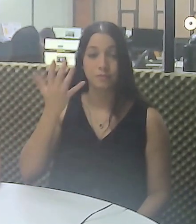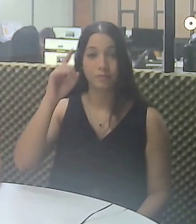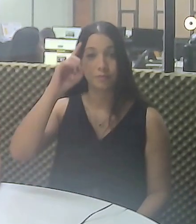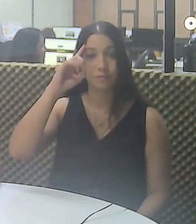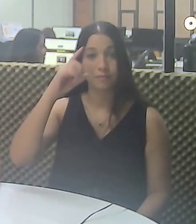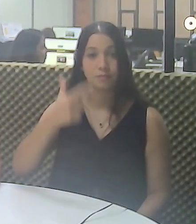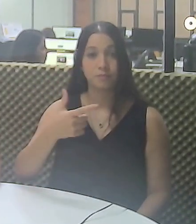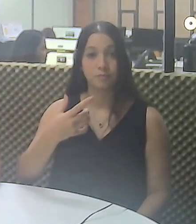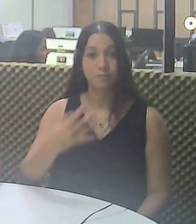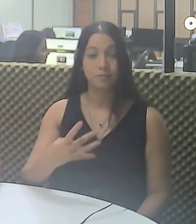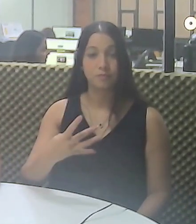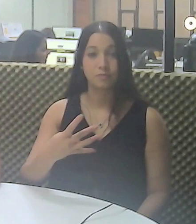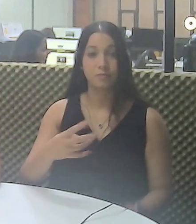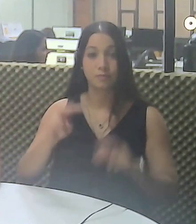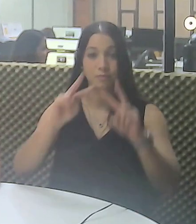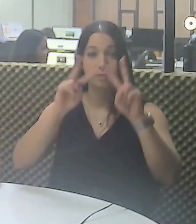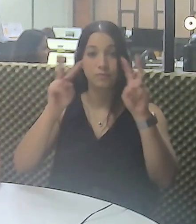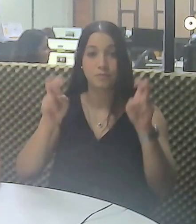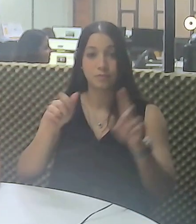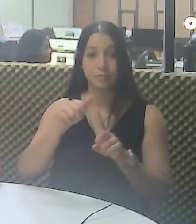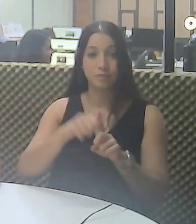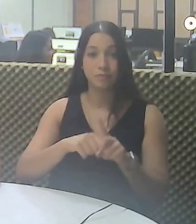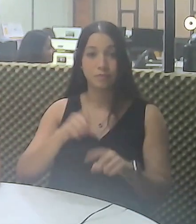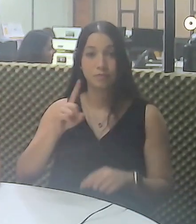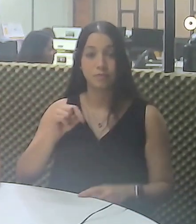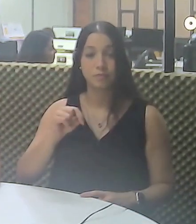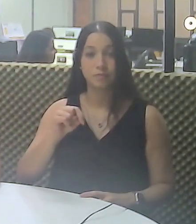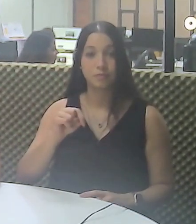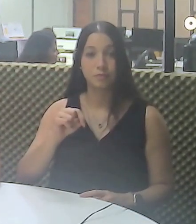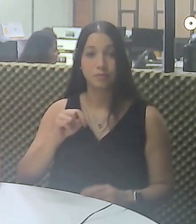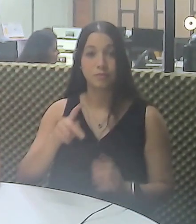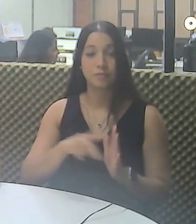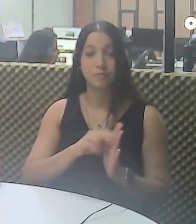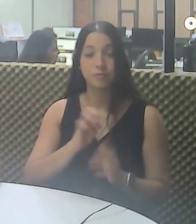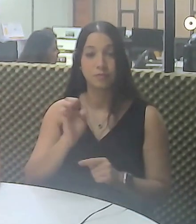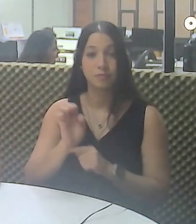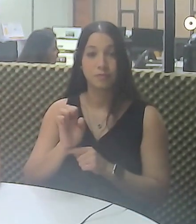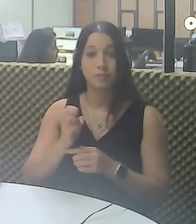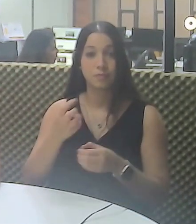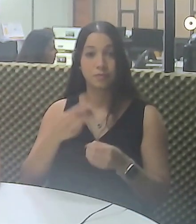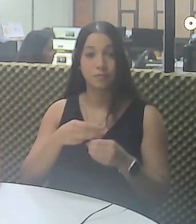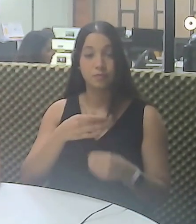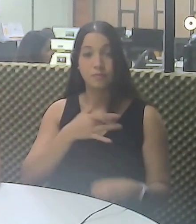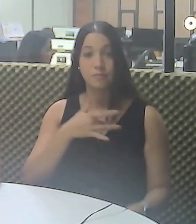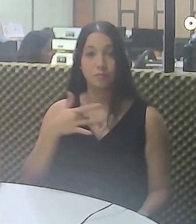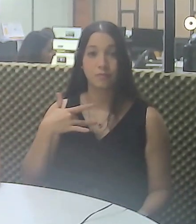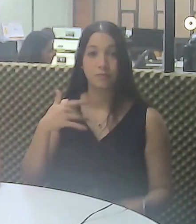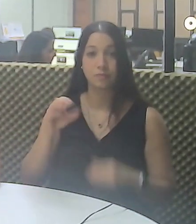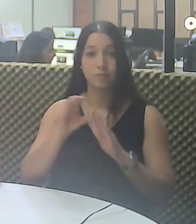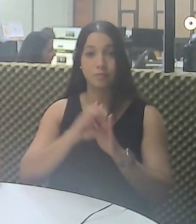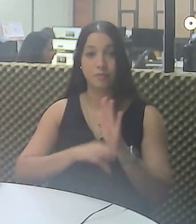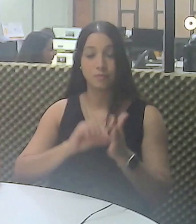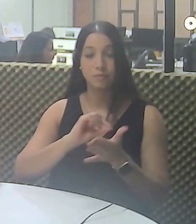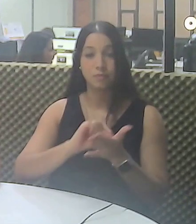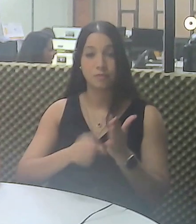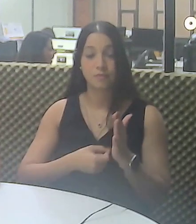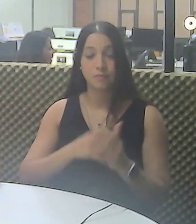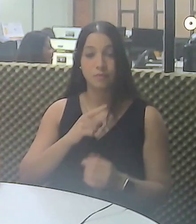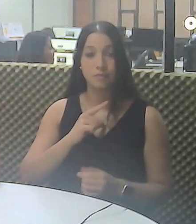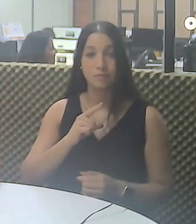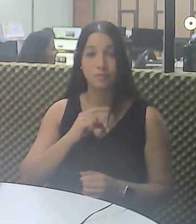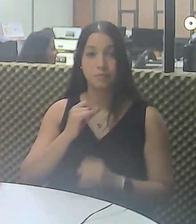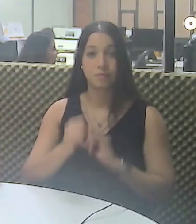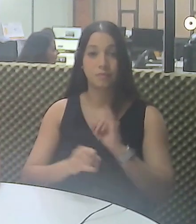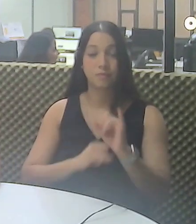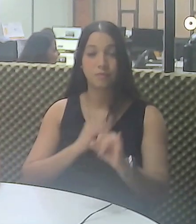dia 24. O tema deste mês são os códigos estadual e municipal de saúde. As inscrições podem ser feitas de